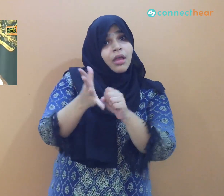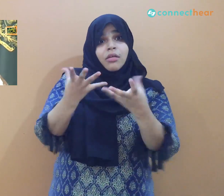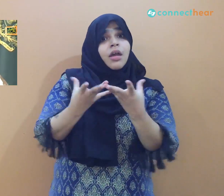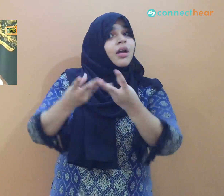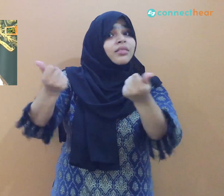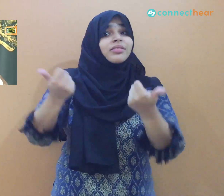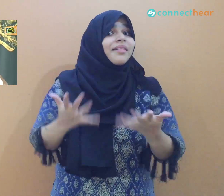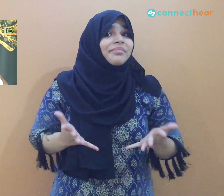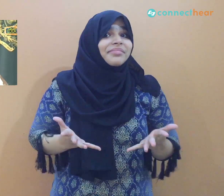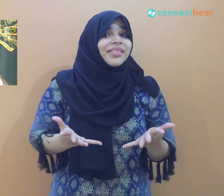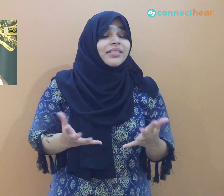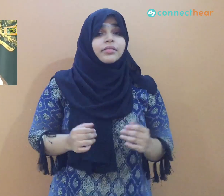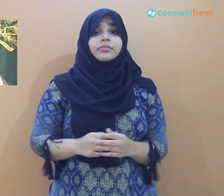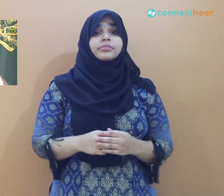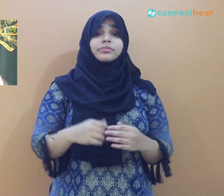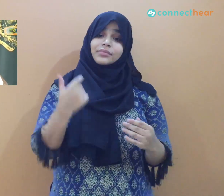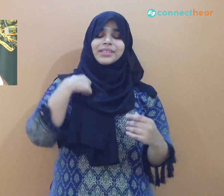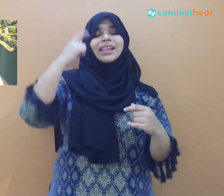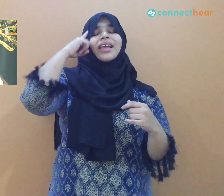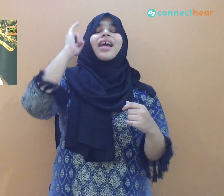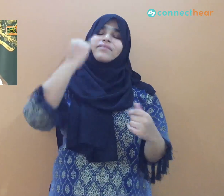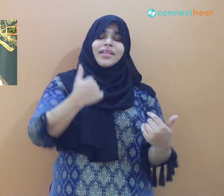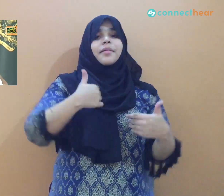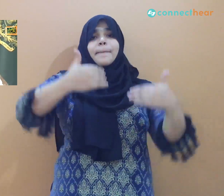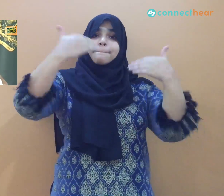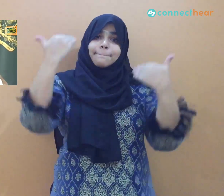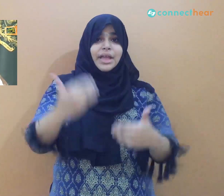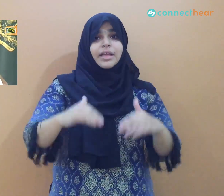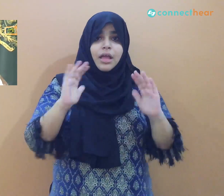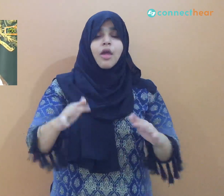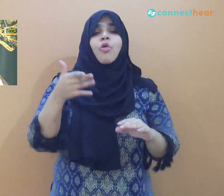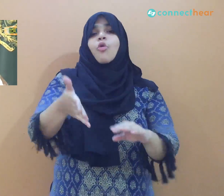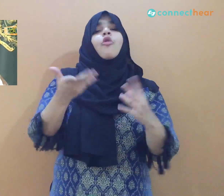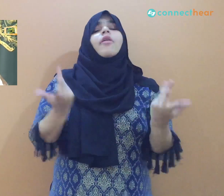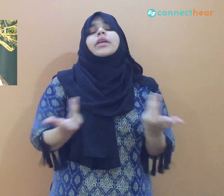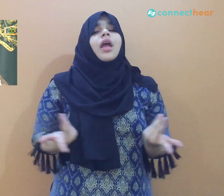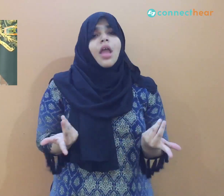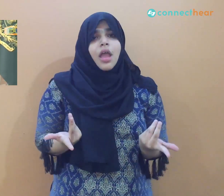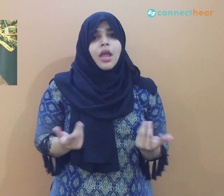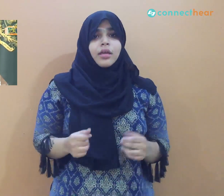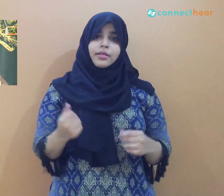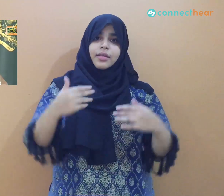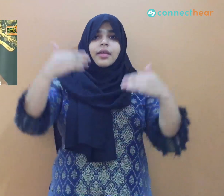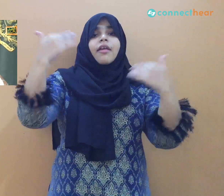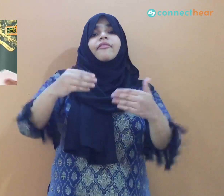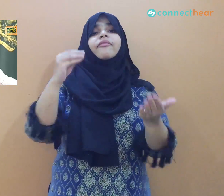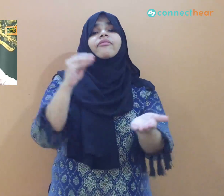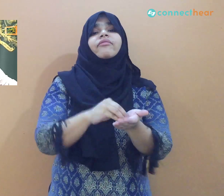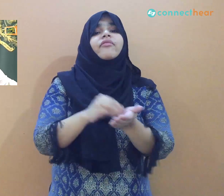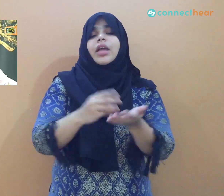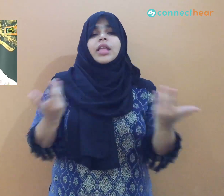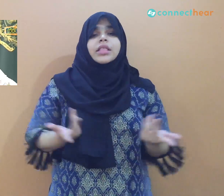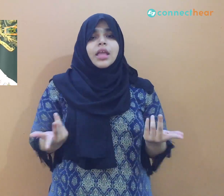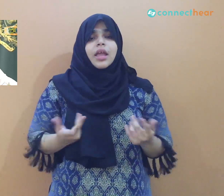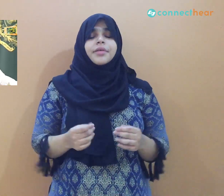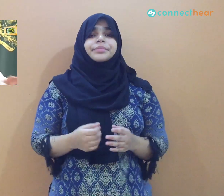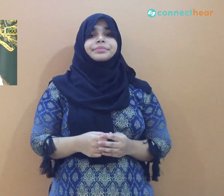نہیں لگی. اگر ہم لاک ڈاؤن بھی کرتے ہیں تو اس سے کیا ہوگا؟ لاک ڈاؤن کا فائدہ یہ ہوتا